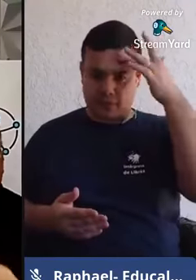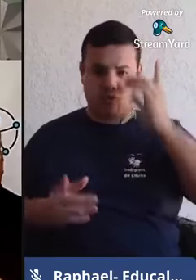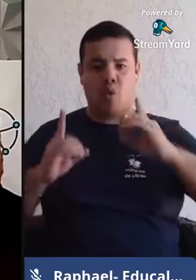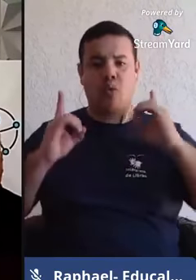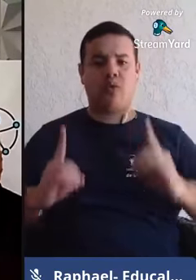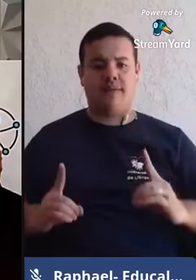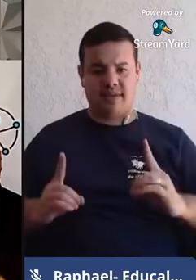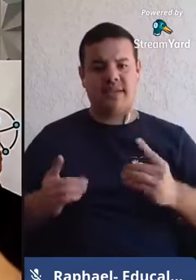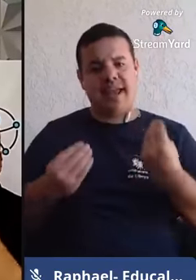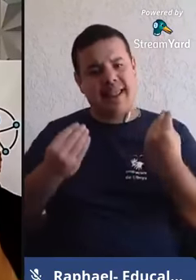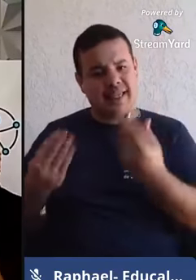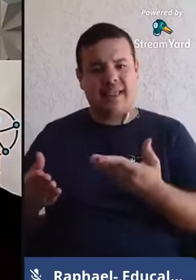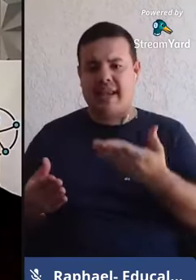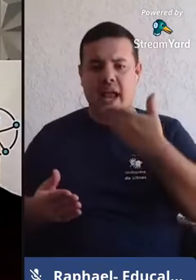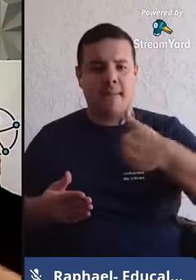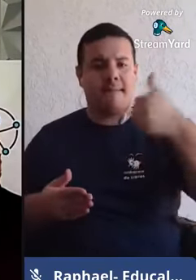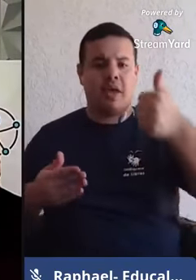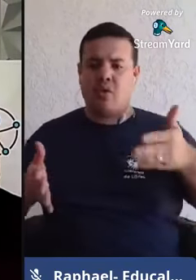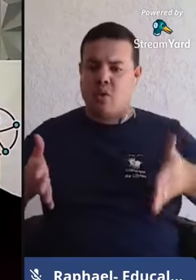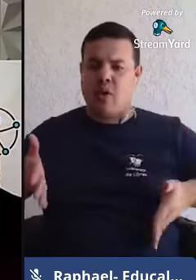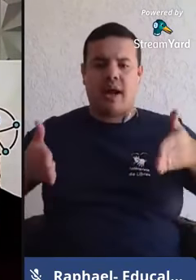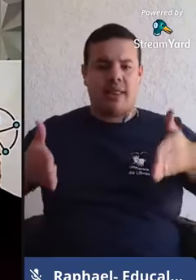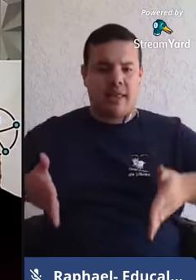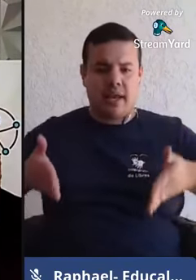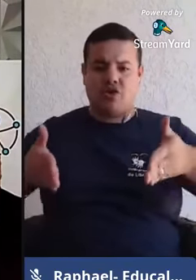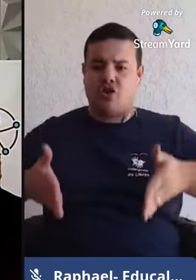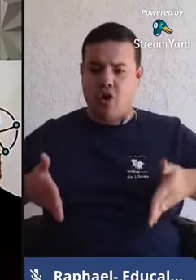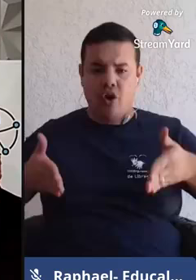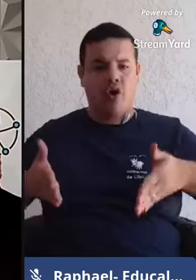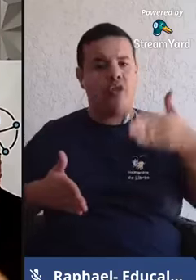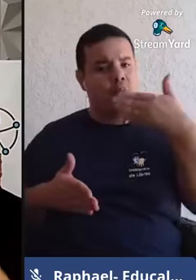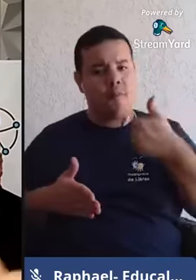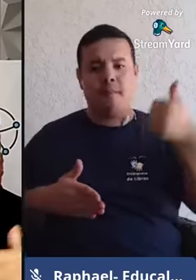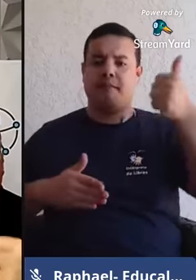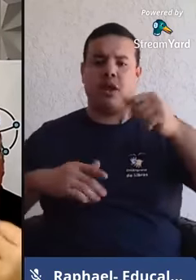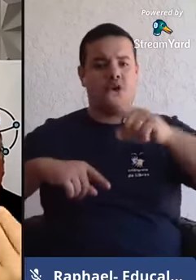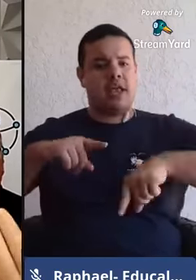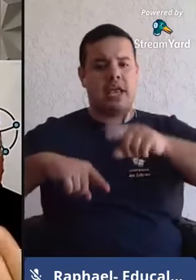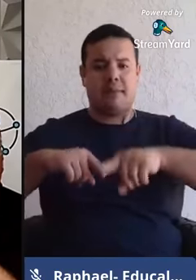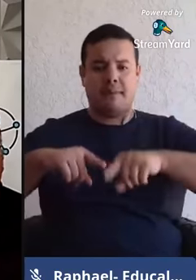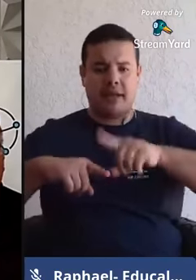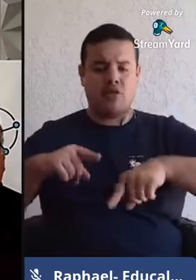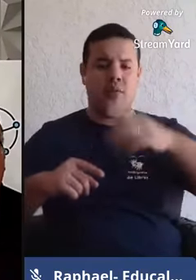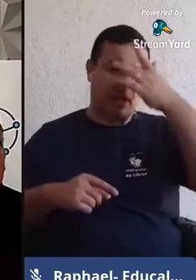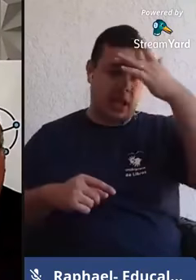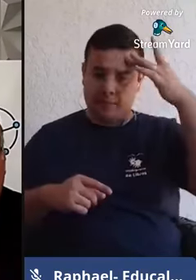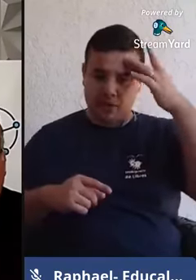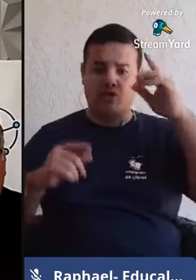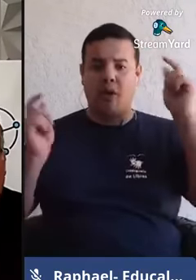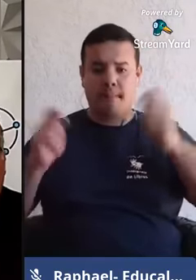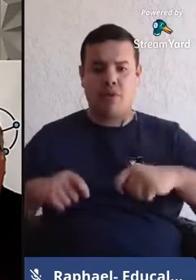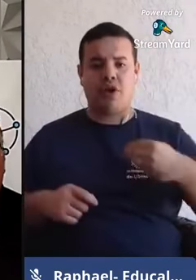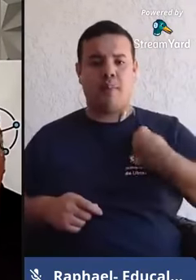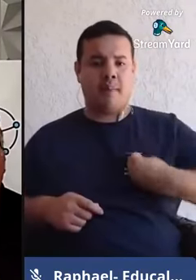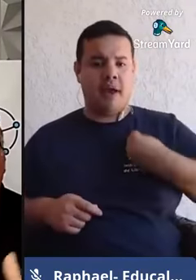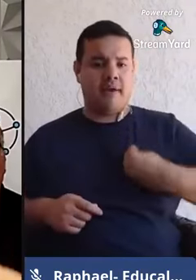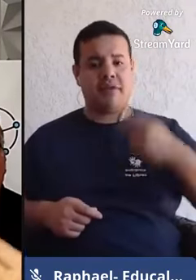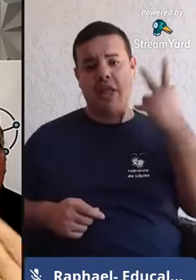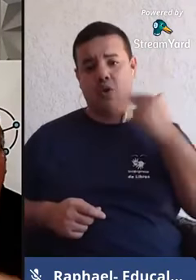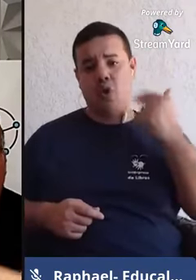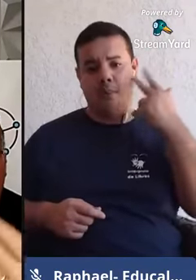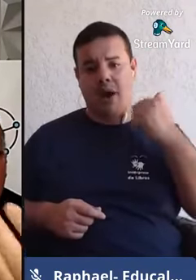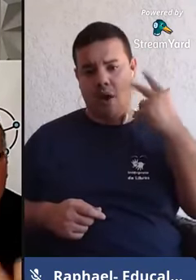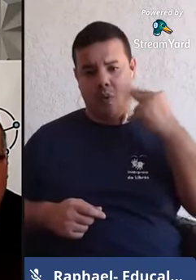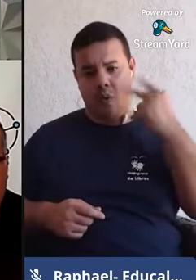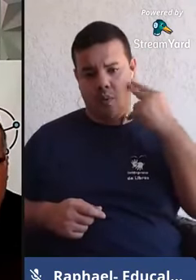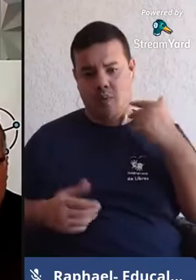a melhor cadeira de roda, o melhor equipamento para que a pessoa possa ter uma vida normal, né? E essa pessoa